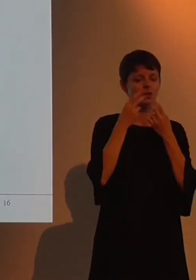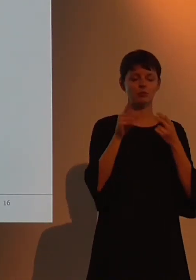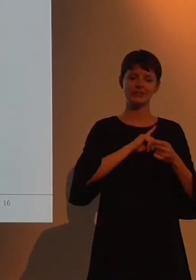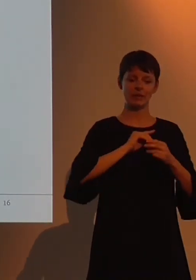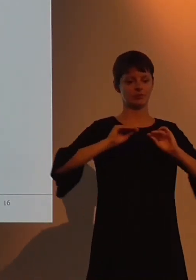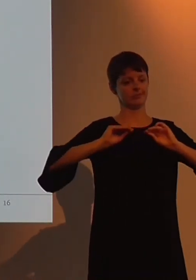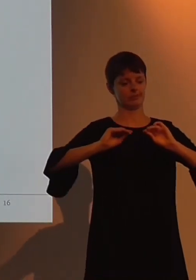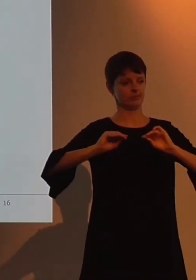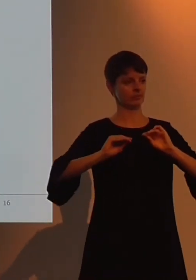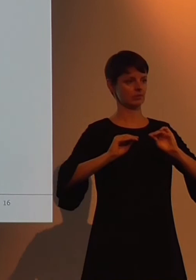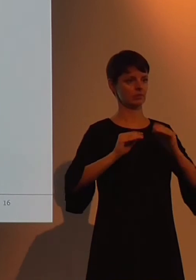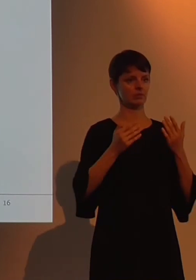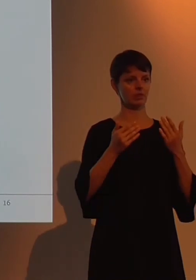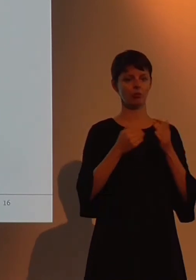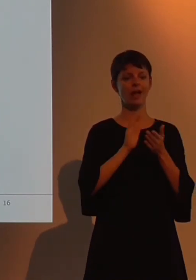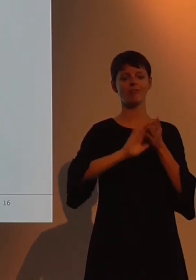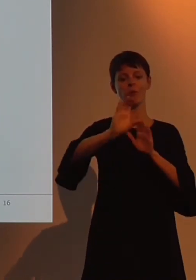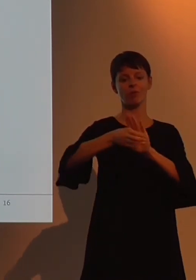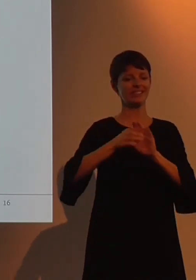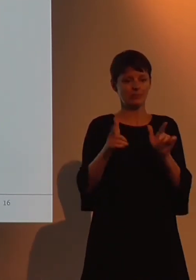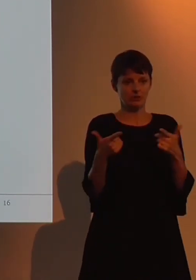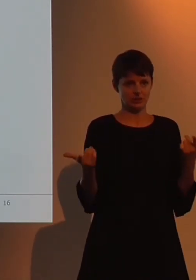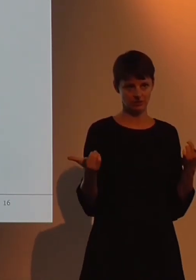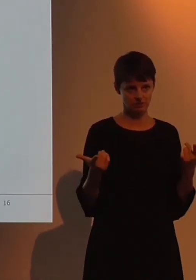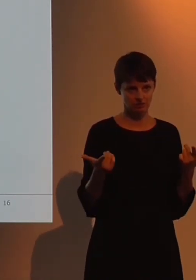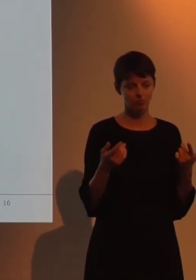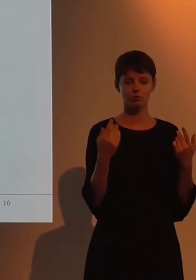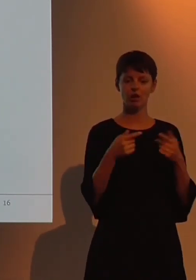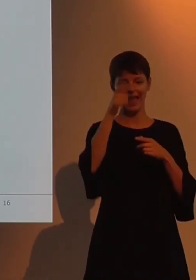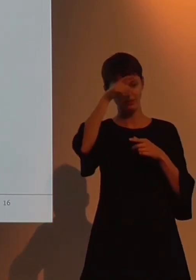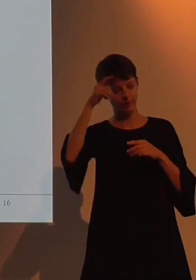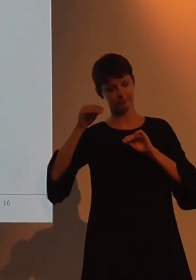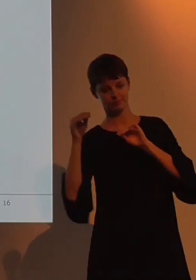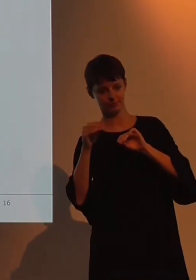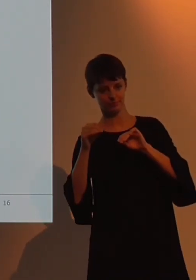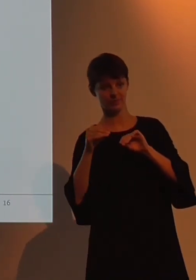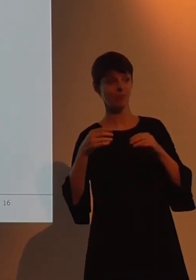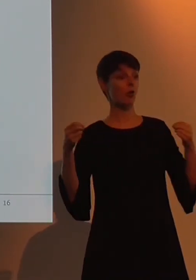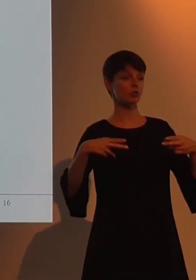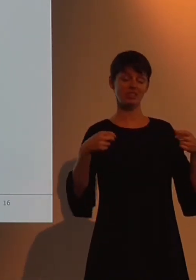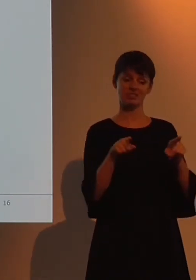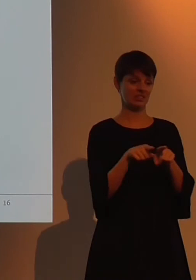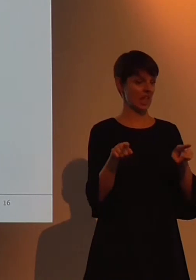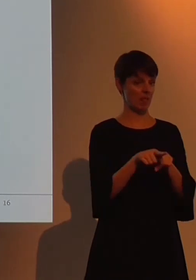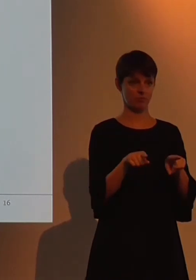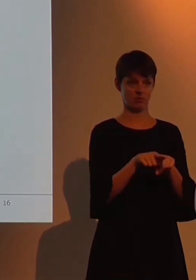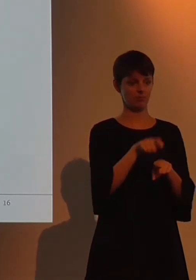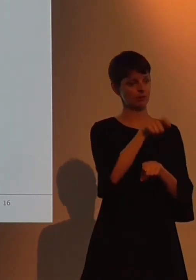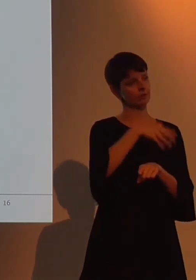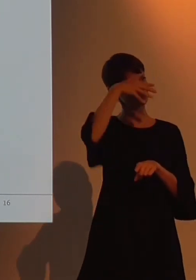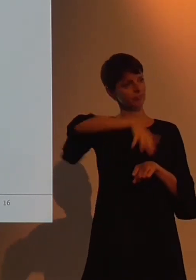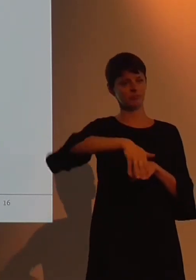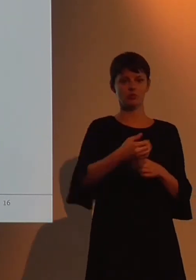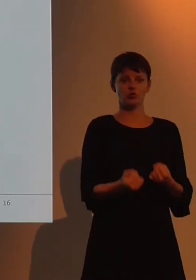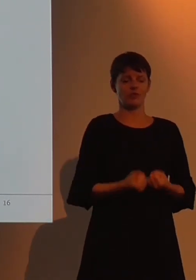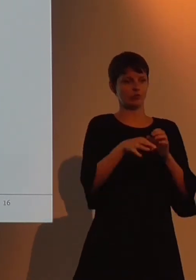unseren Kollegen gesprochen, dass das geprüft wird, dass wir das in zeitnah bei den nächsten Updates dann auch umsetzen. Auch der Fall? Grundsätzlich die Finanzierung